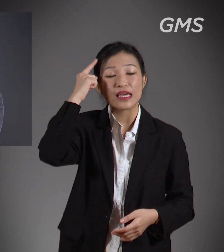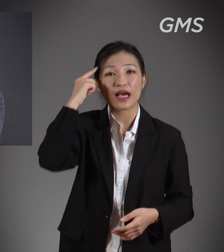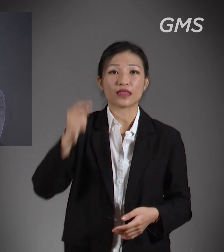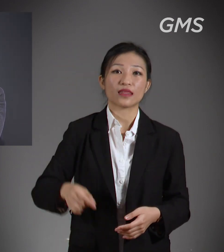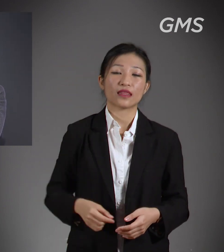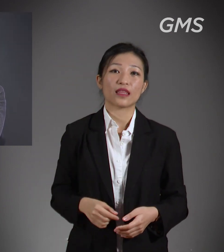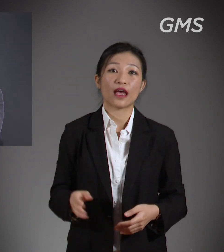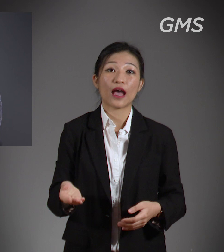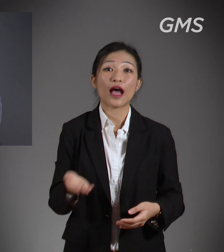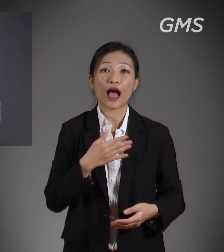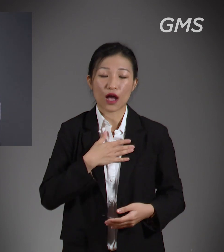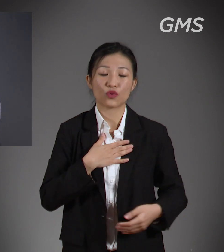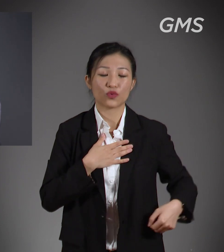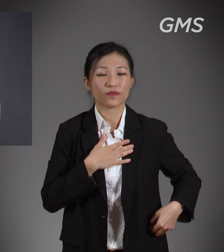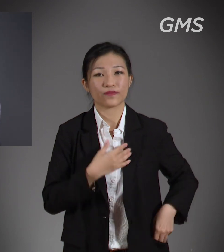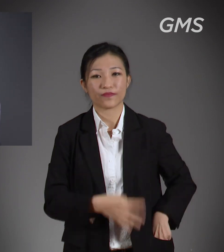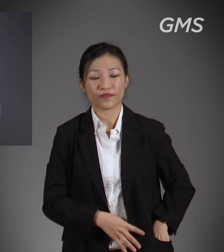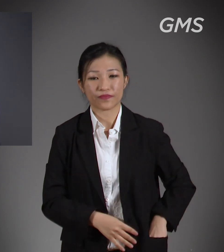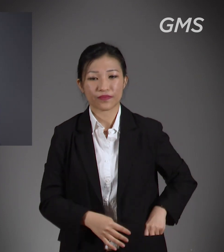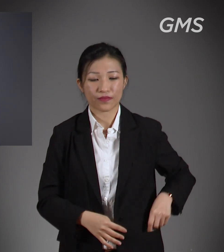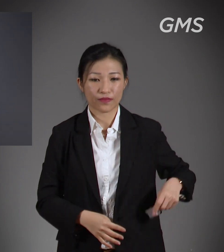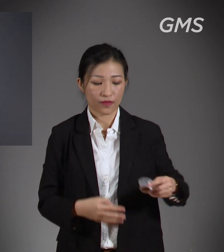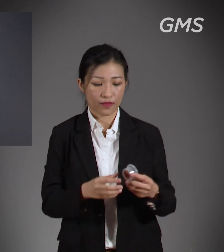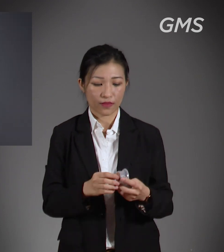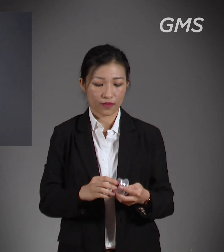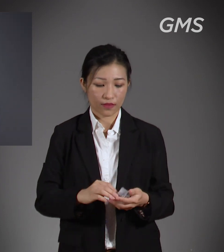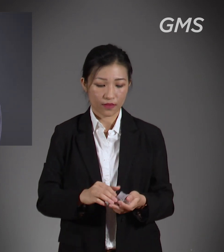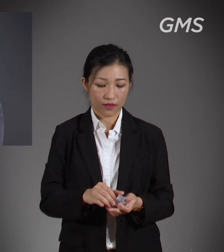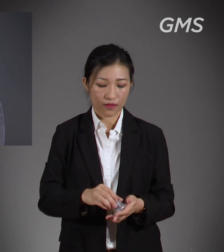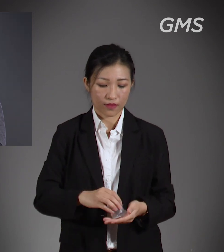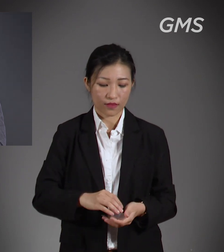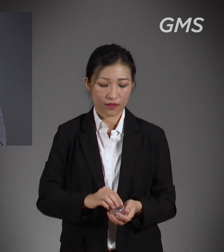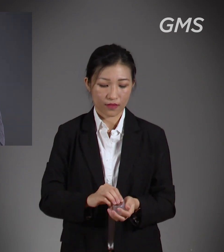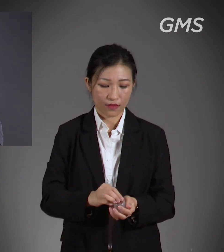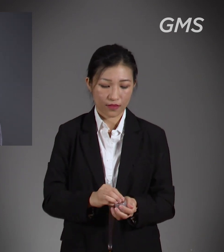aku. Mari kita minum bersama di dalam nama Tuhan Yesus.